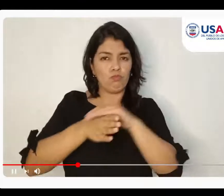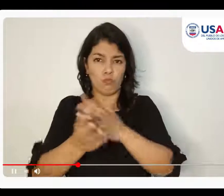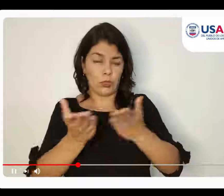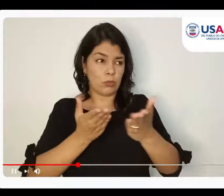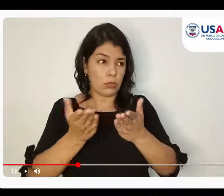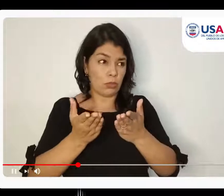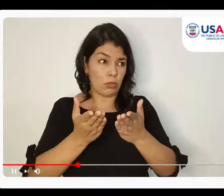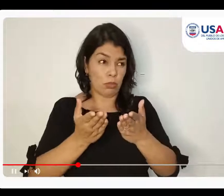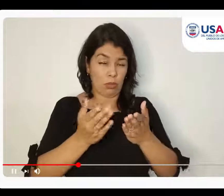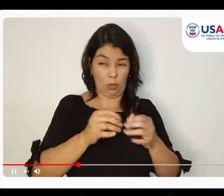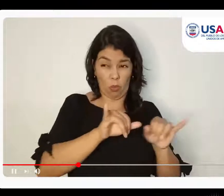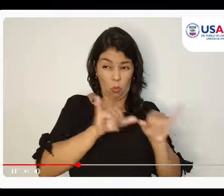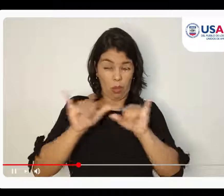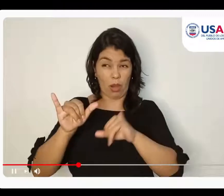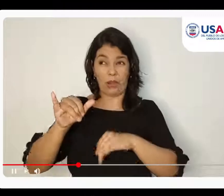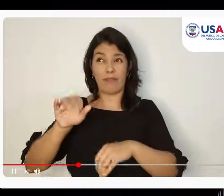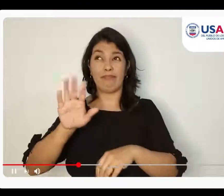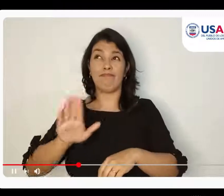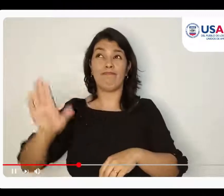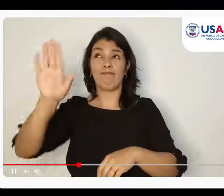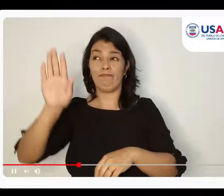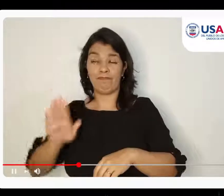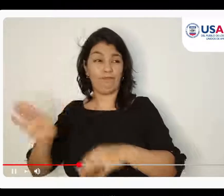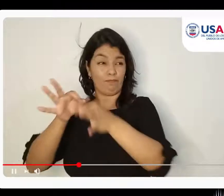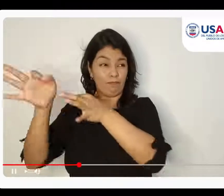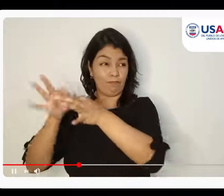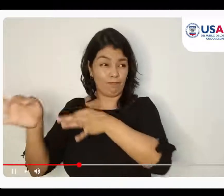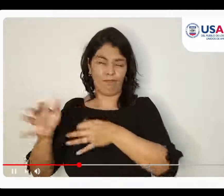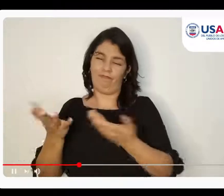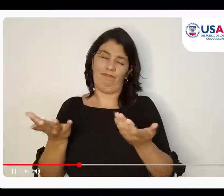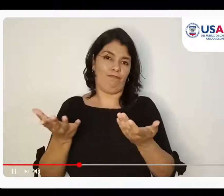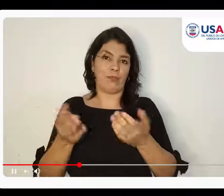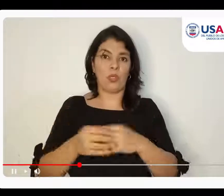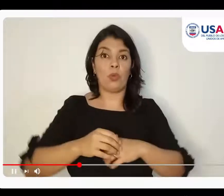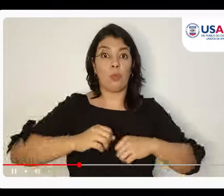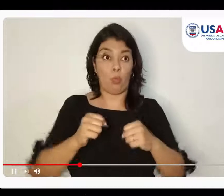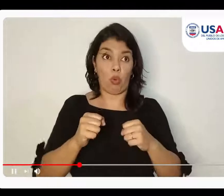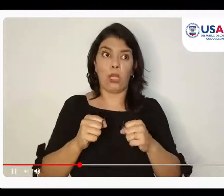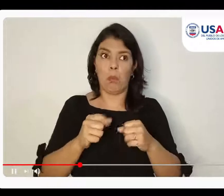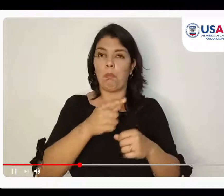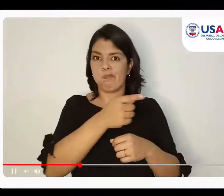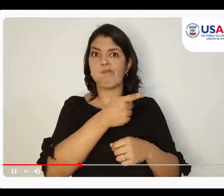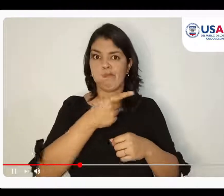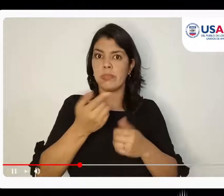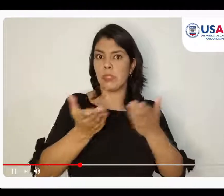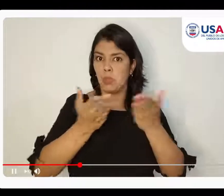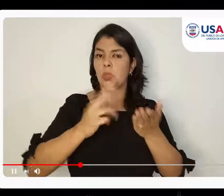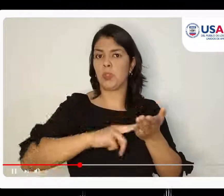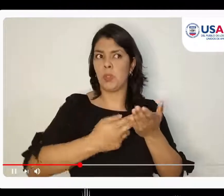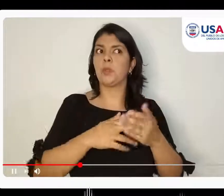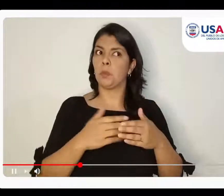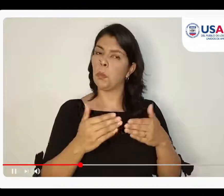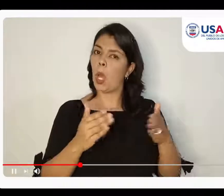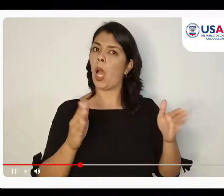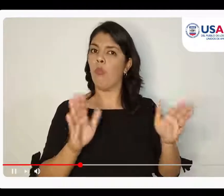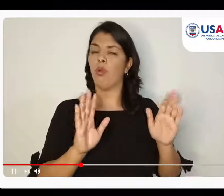puede comparar al que tienen en las regiones. Entonces en Bogotá tú encuentras un acceso bastante amplio, digamos que no pleno, no completo, pero bastante amplio, donde